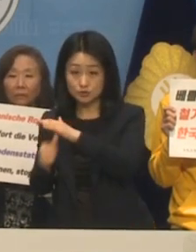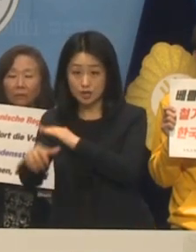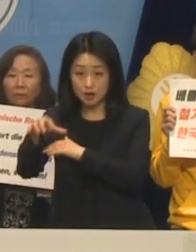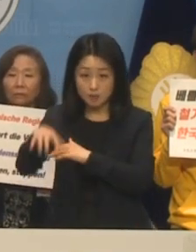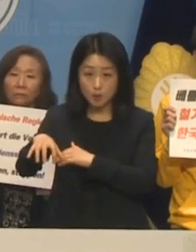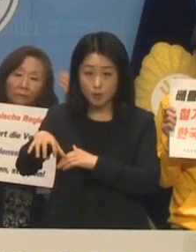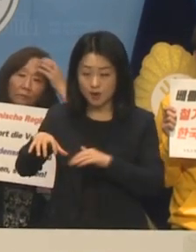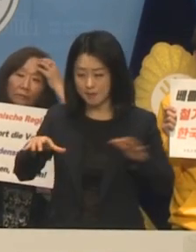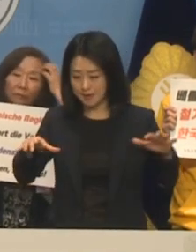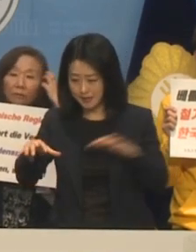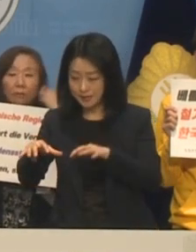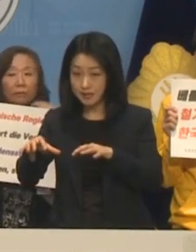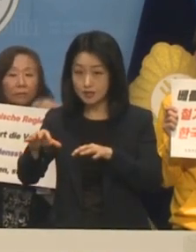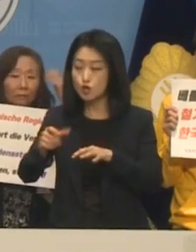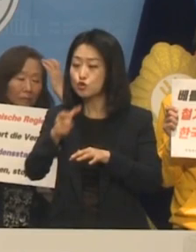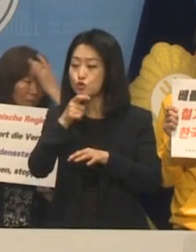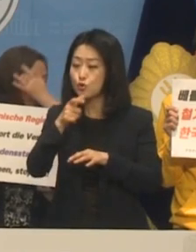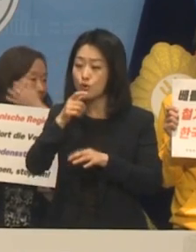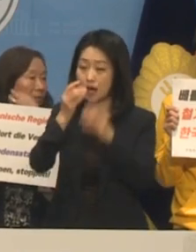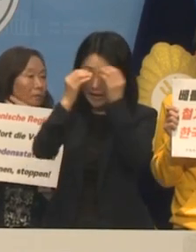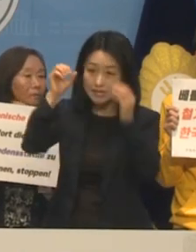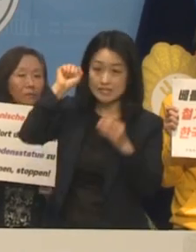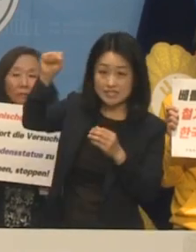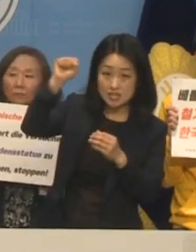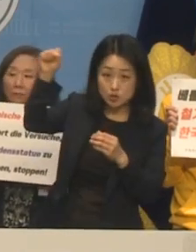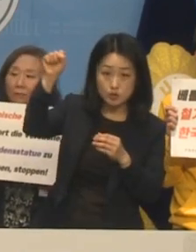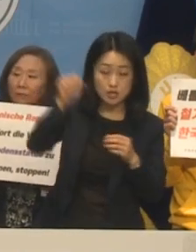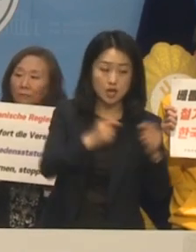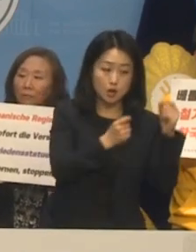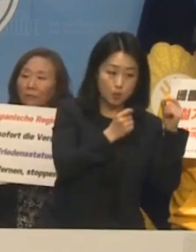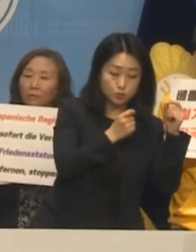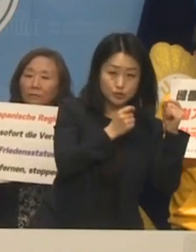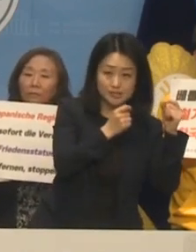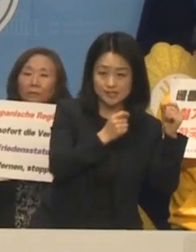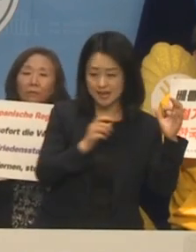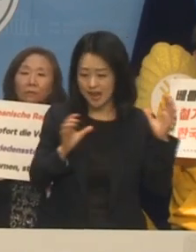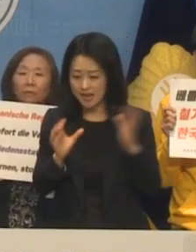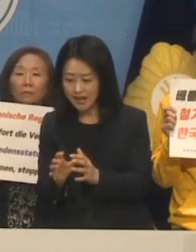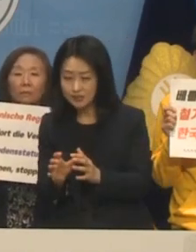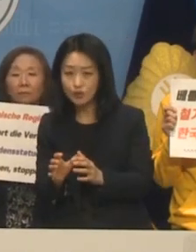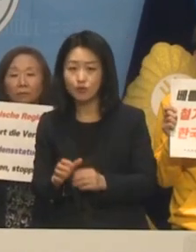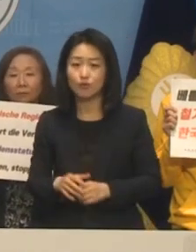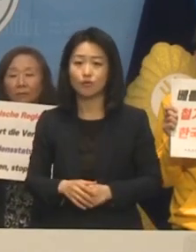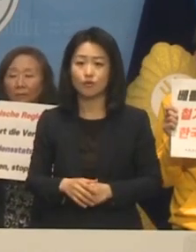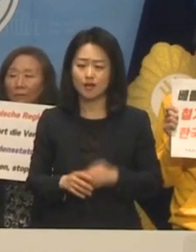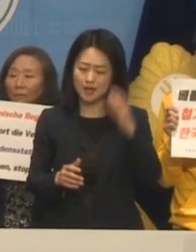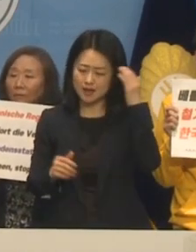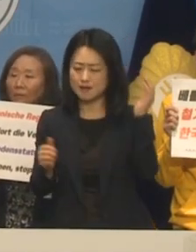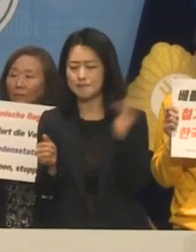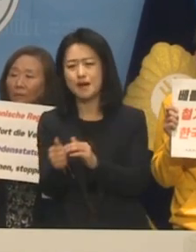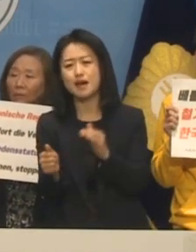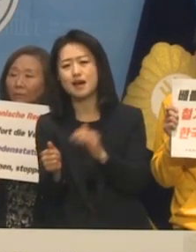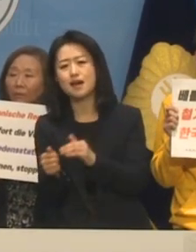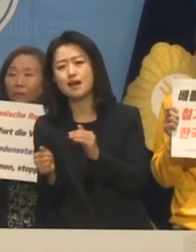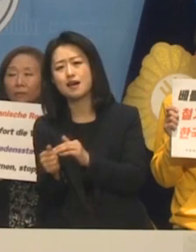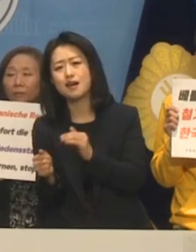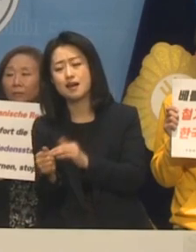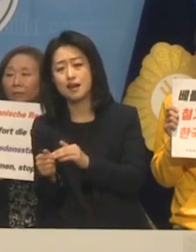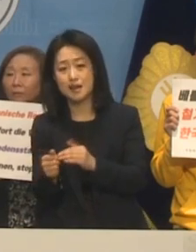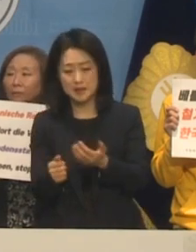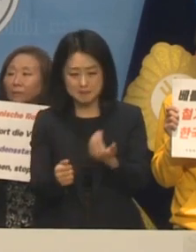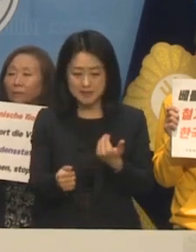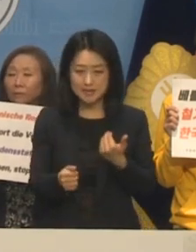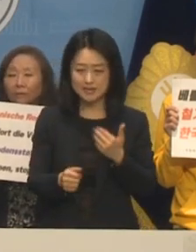일본군 위안부 문제 해결이란 수요 시위에 극우단체들이 함께 그 옆에서 장소를